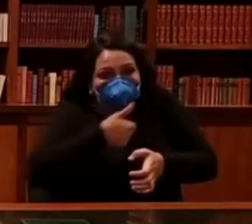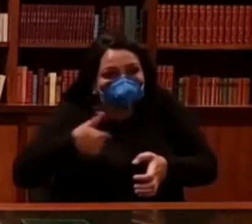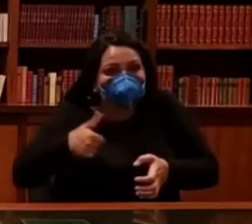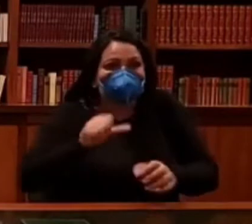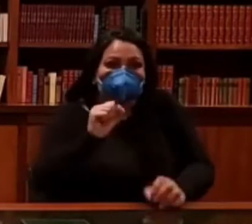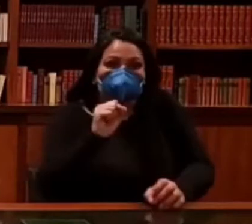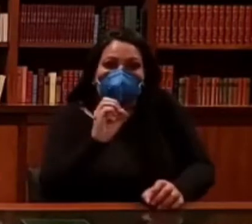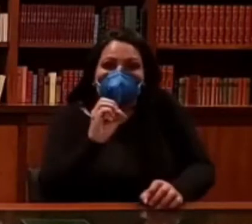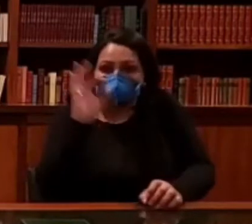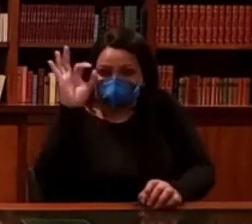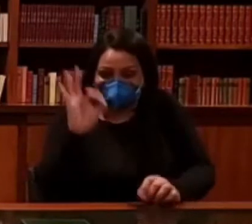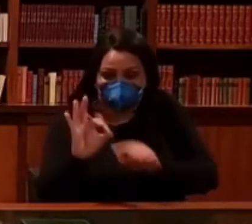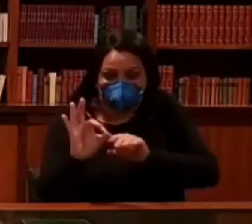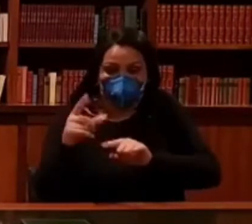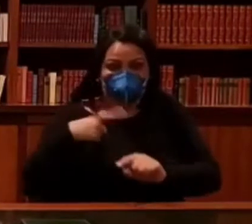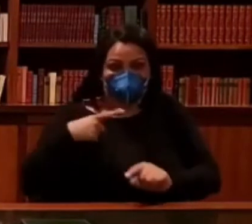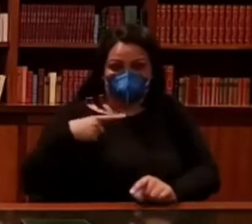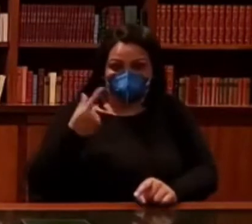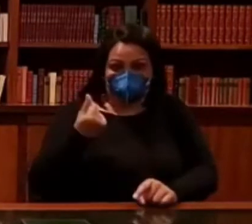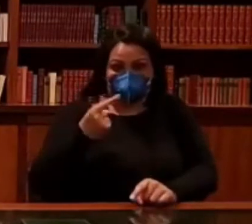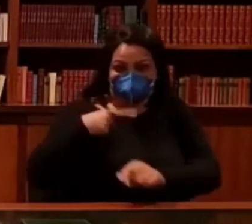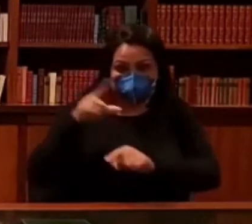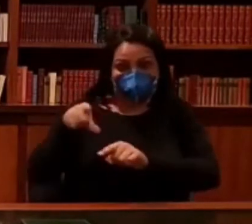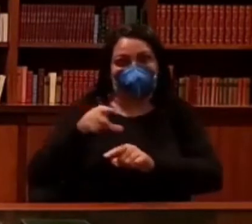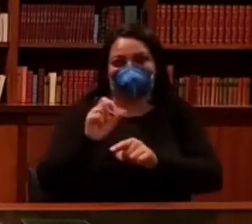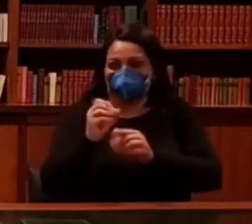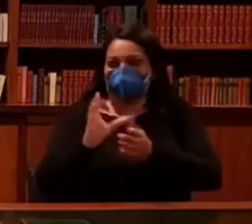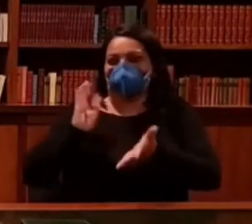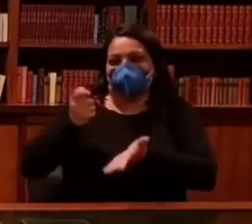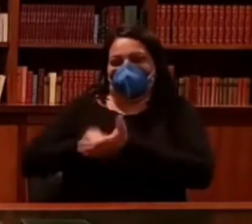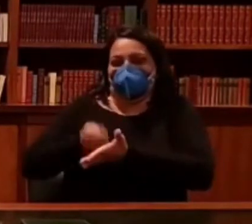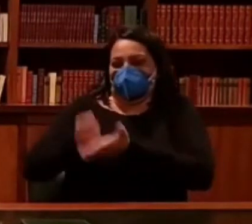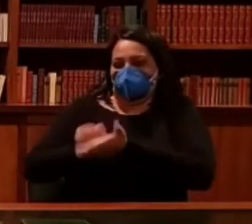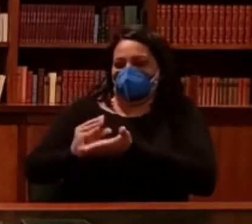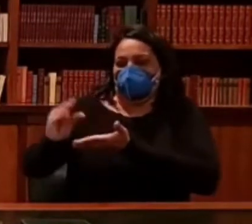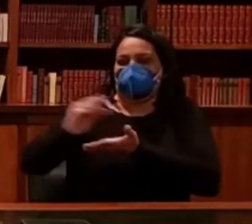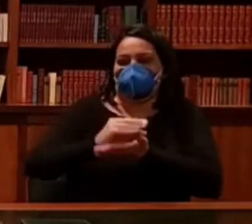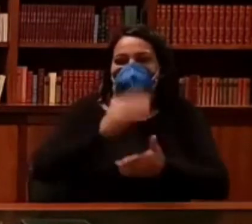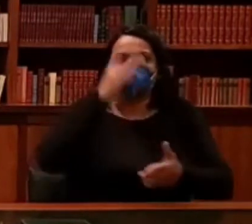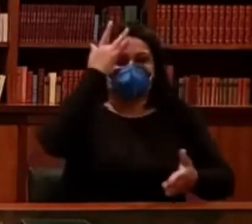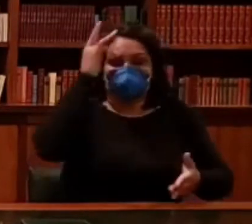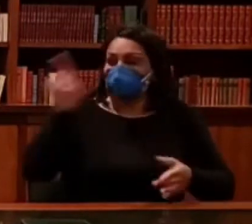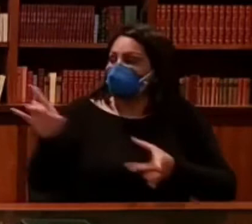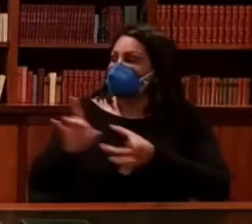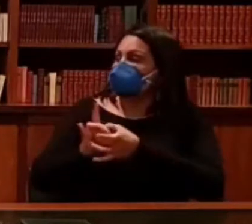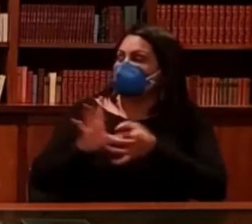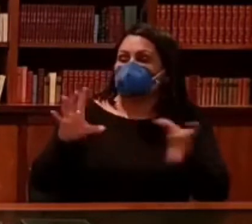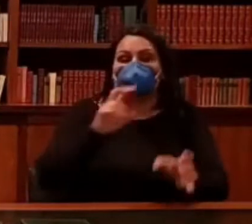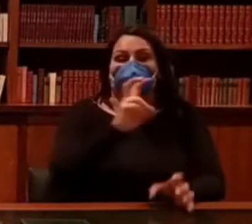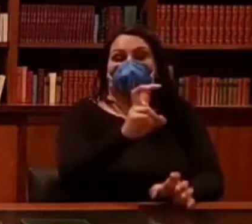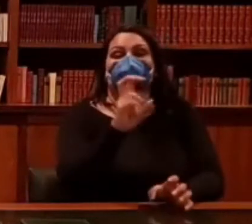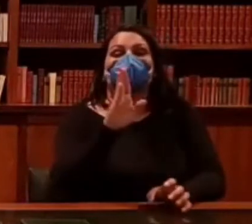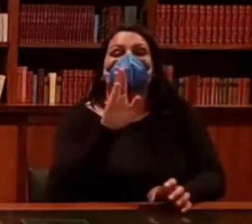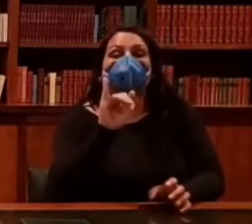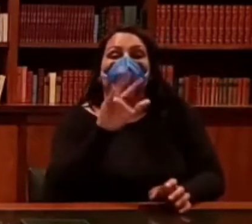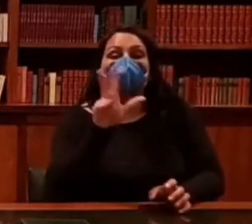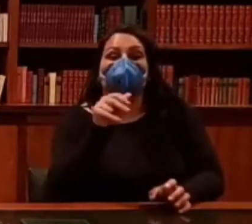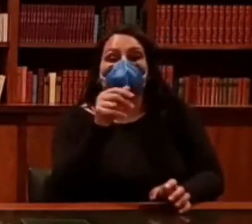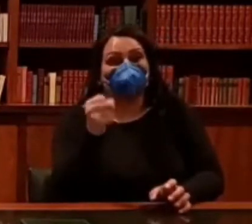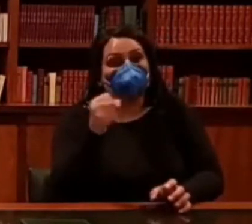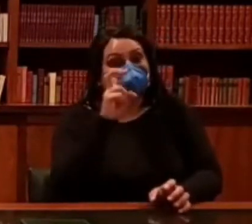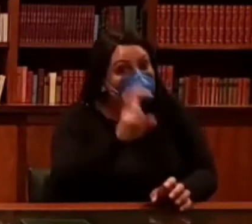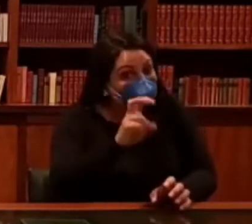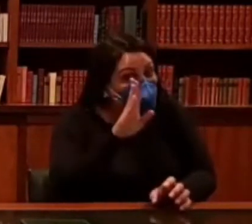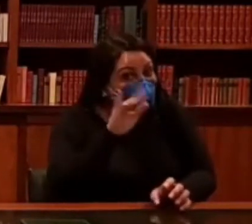são despesas obrigatórias, você pode remanejar muito pouca amanhã coisa. Amanhã o senhor libera 5 bi para a saúde, na medida provisória. Assina a medida provisória, amanhã